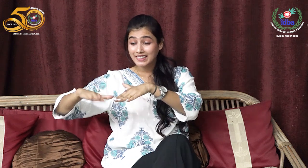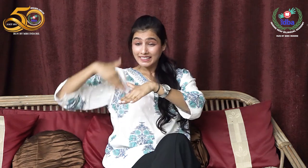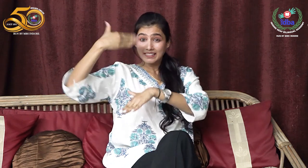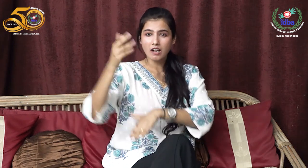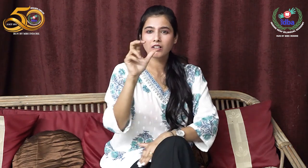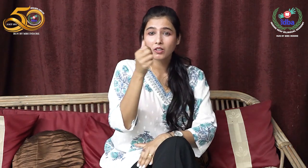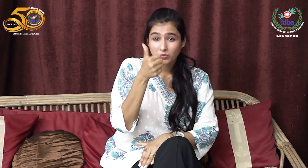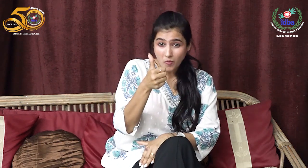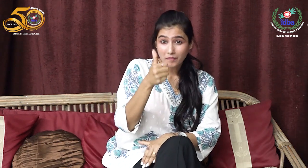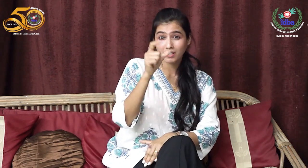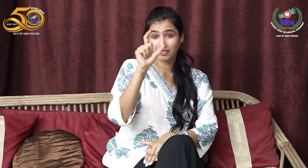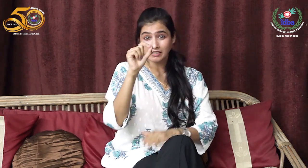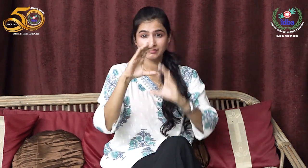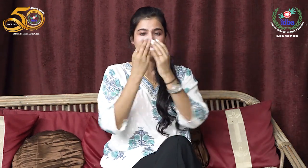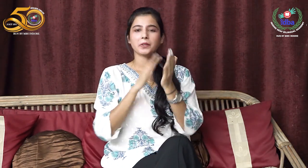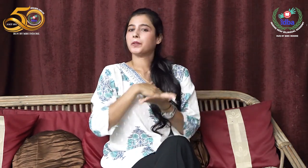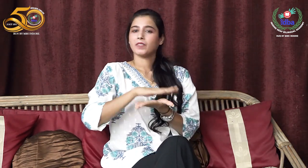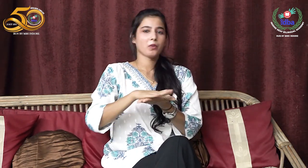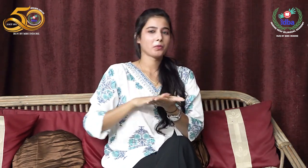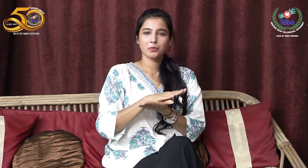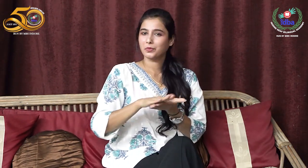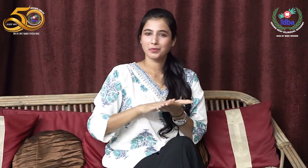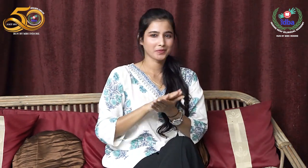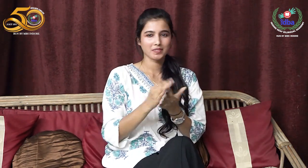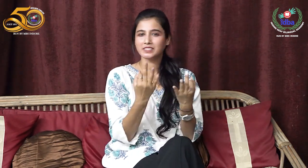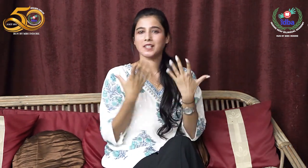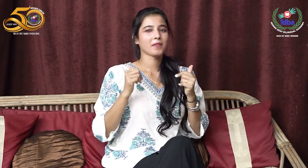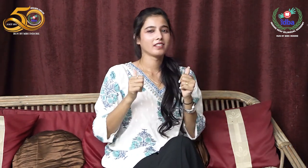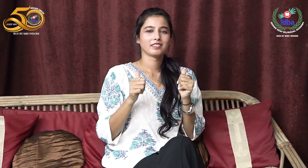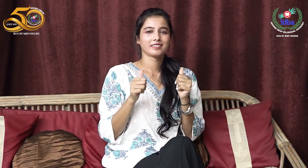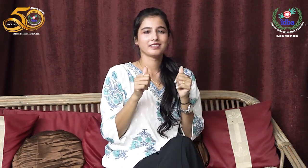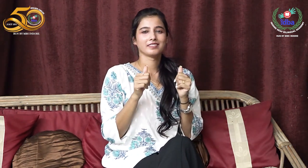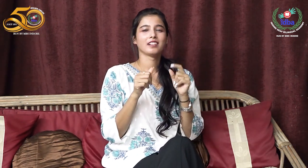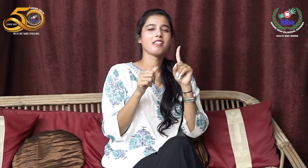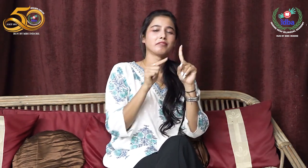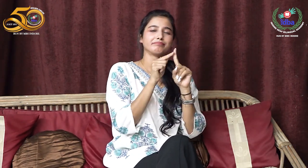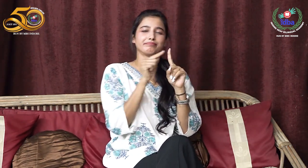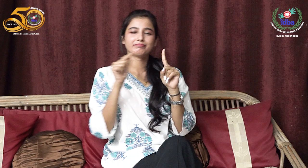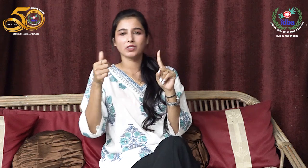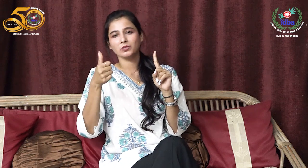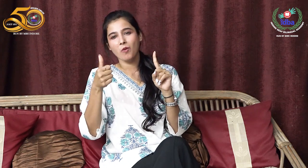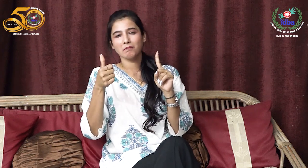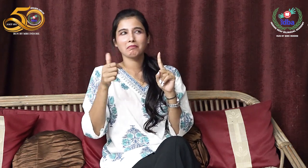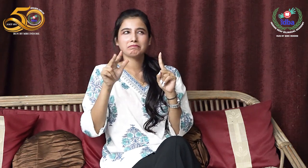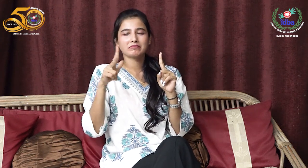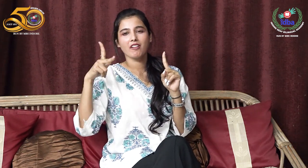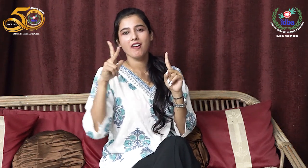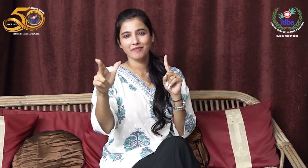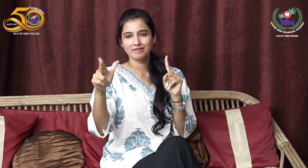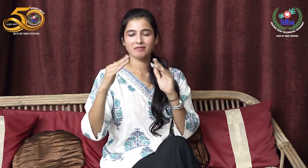रह गई थी। बट उसके बाद क्लास 9 और 10 जो थी वो मैंने बिल्कुल पढ़ाई नहीं करी, बहुत अच्छी मेरी जो थी पढ़ाई नहीं थी। फिर